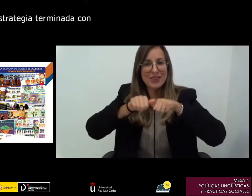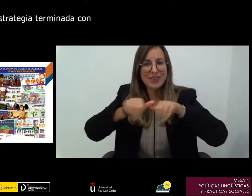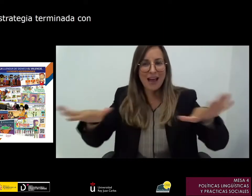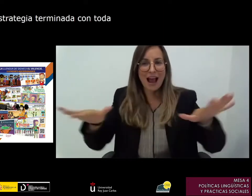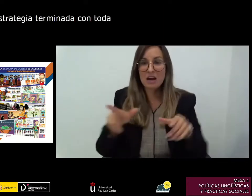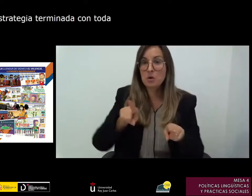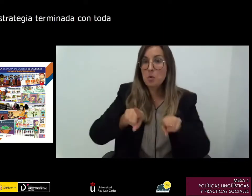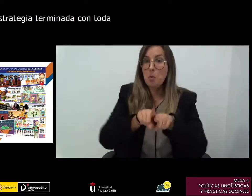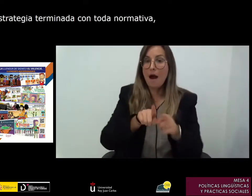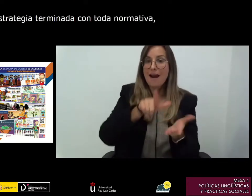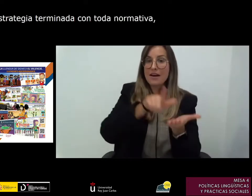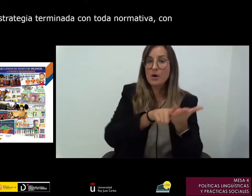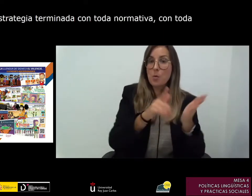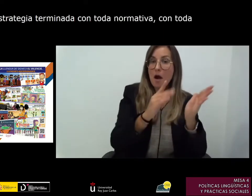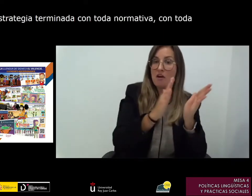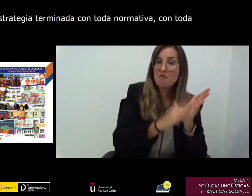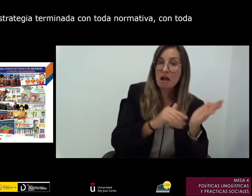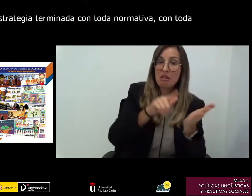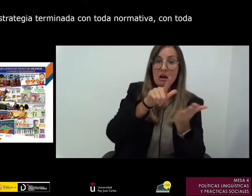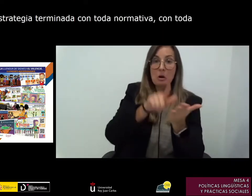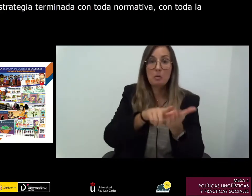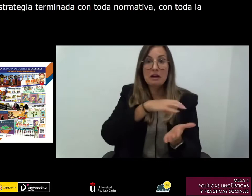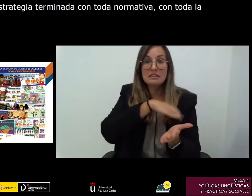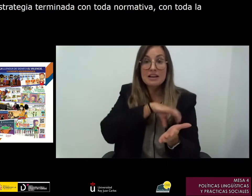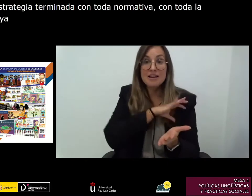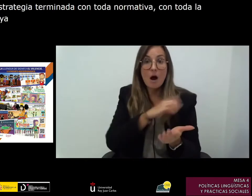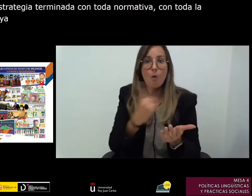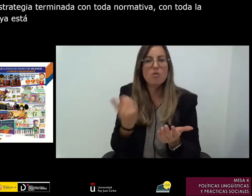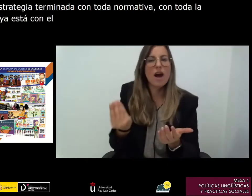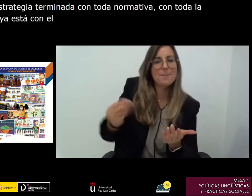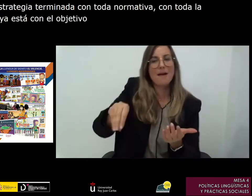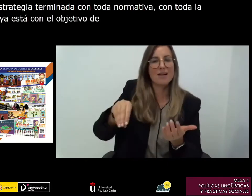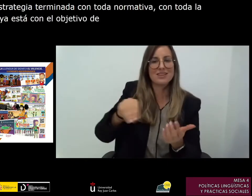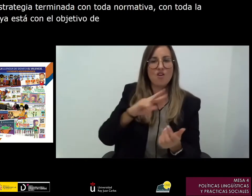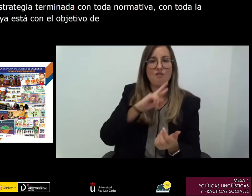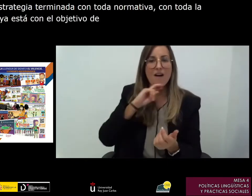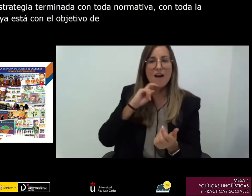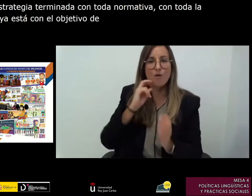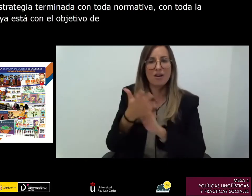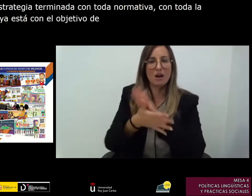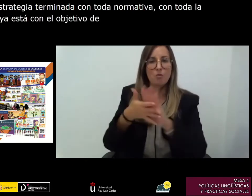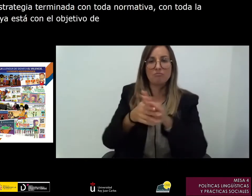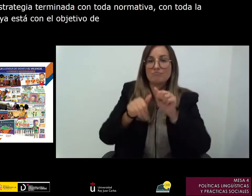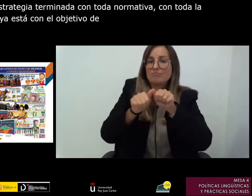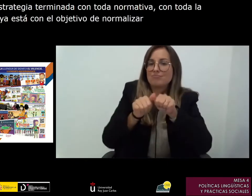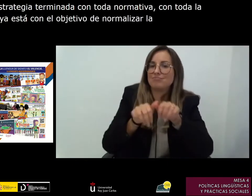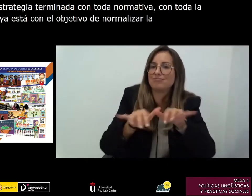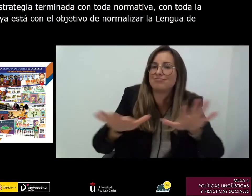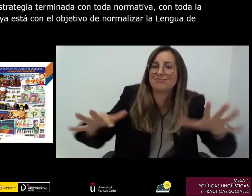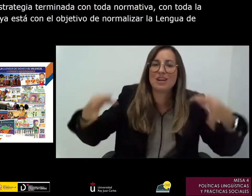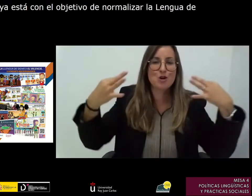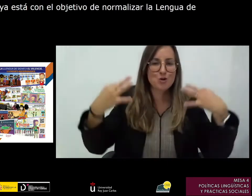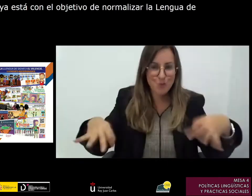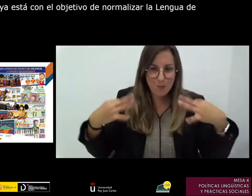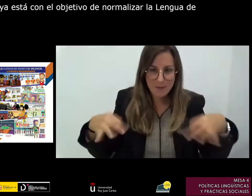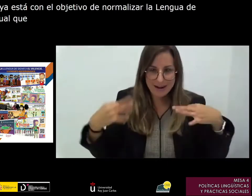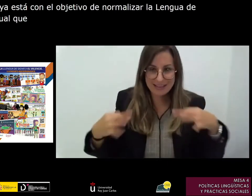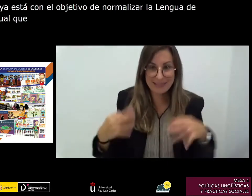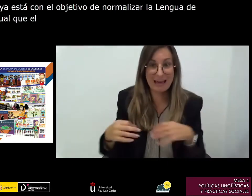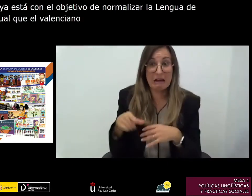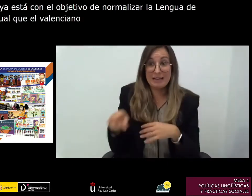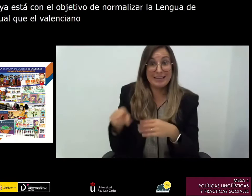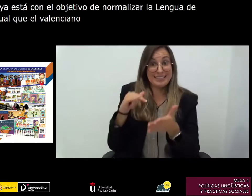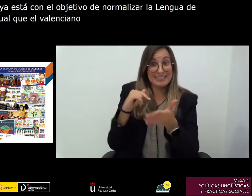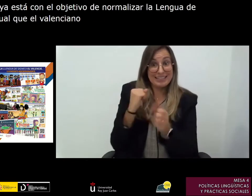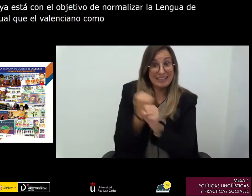legislación, ya está con el objetivo de normalizar la lengua de signos, al igual que el valenciano, como una lengua más, poner en valor